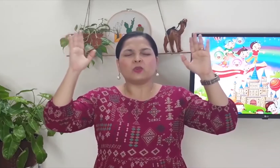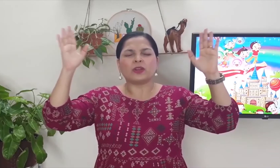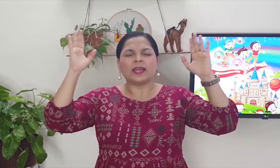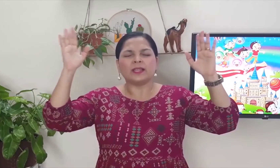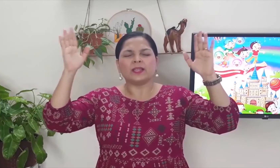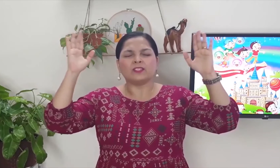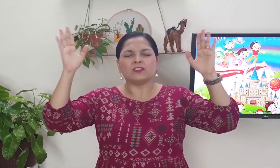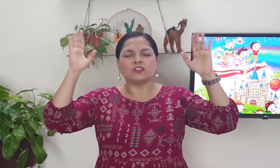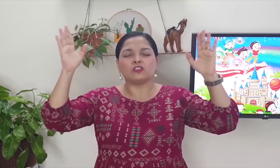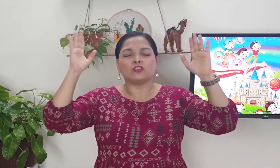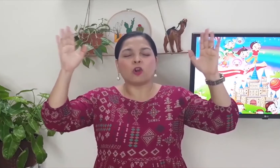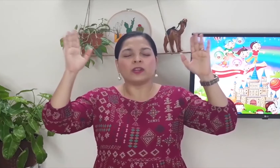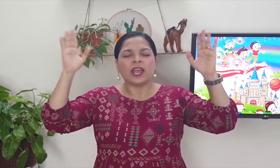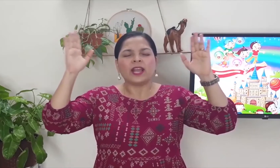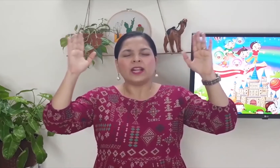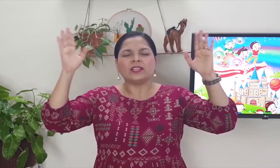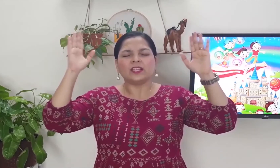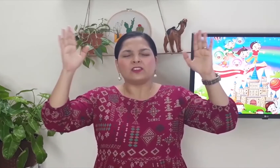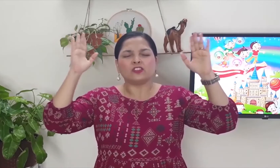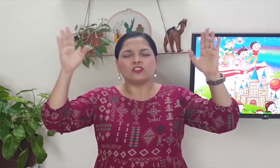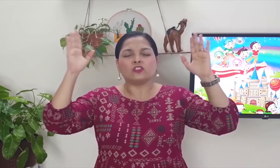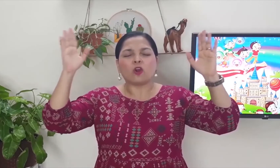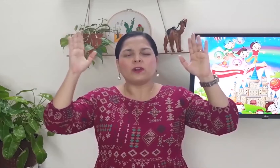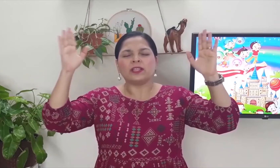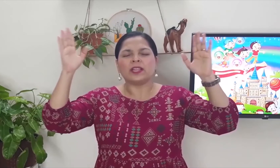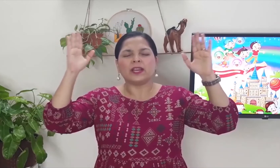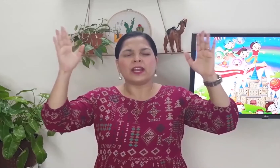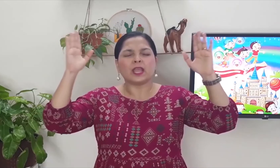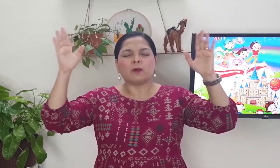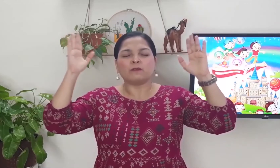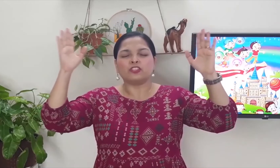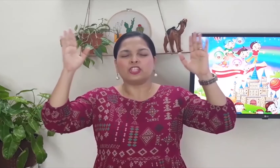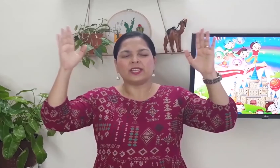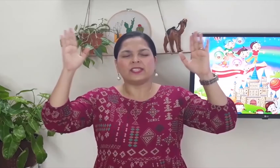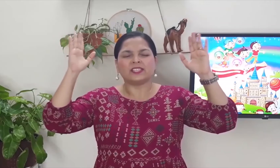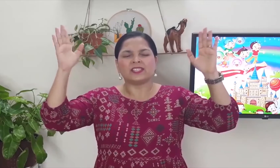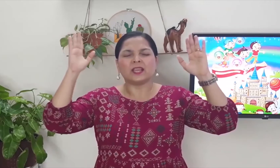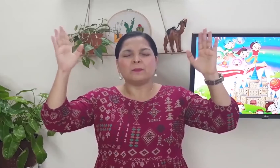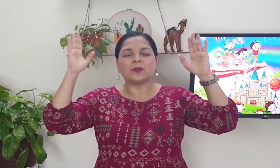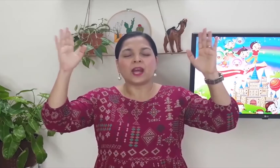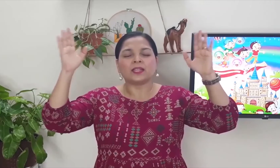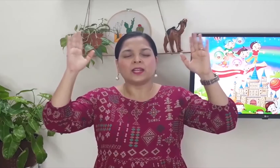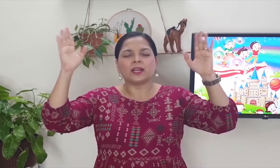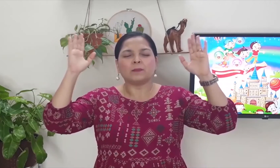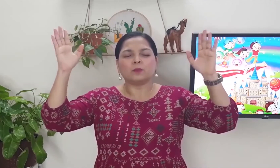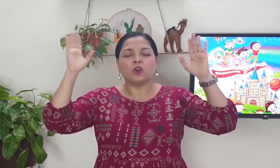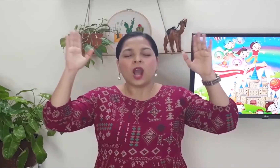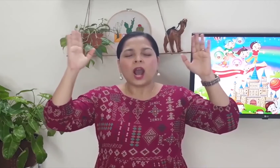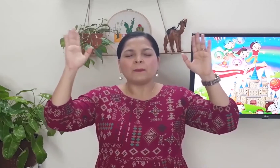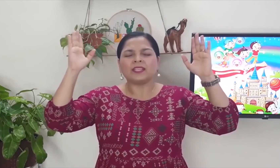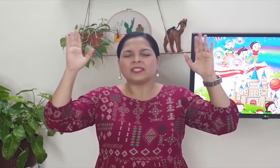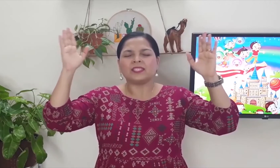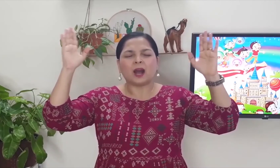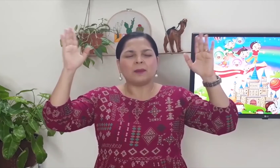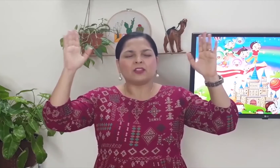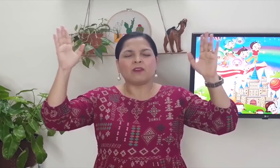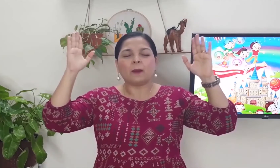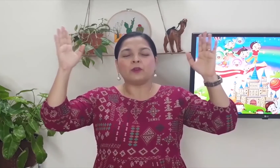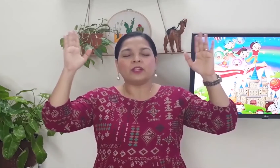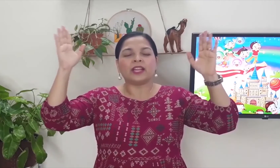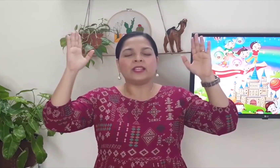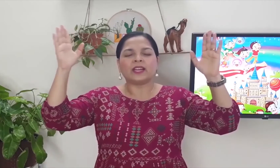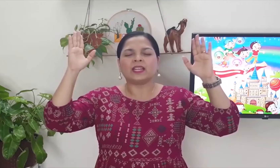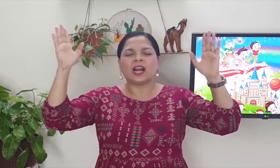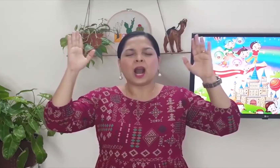ठिक प्रकारले काम गर्नको लागि आज्ञा दिदछु। अधिकार सहित म येशुको नाउँमा आज्ञा दिदछु। सबै दुर्बलताहरू